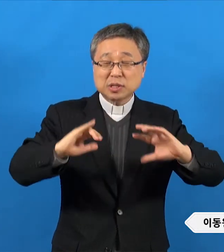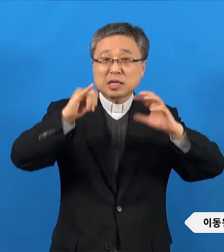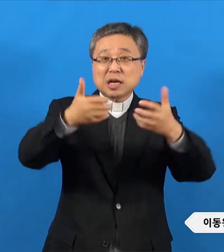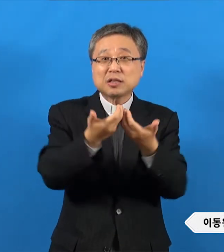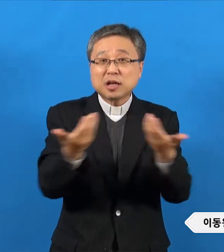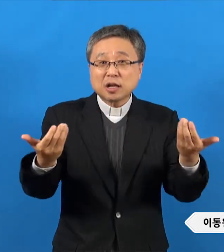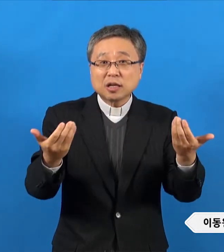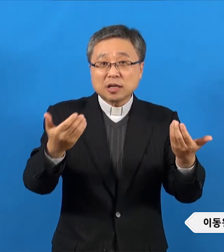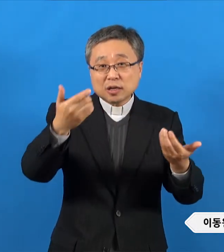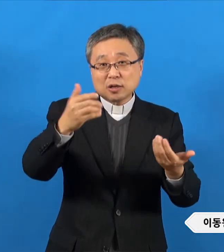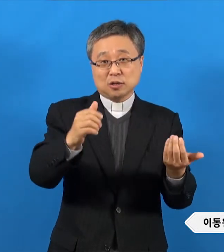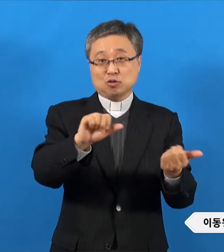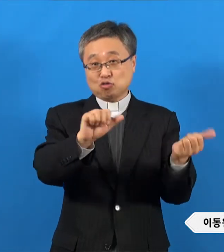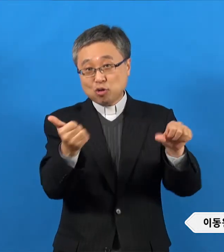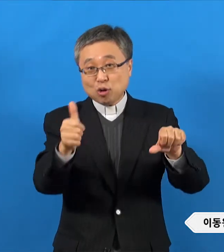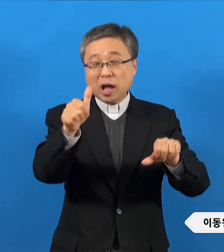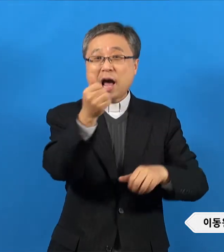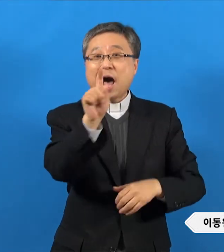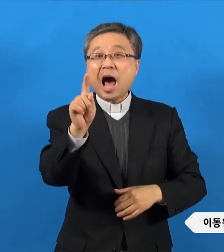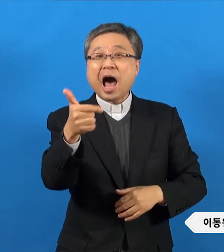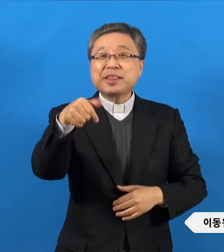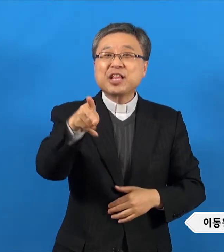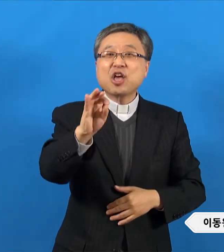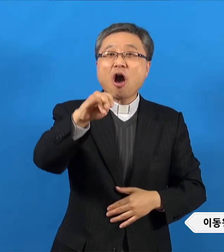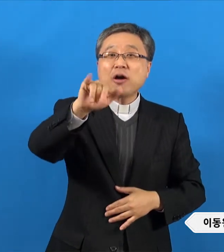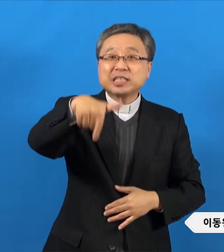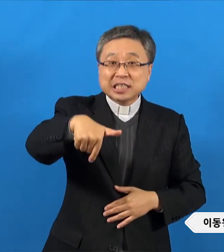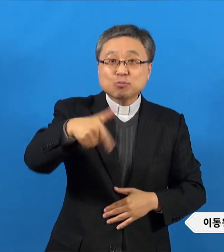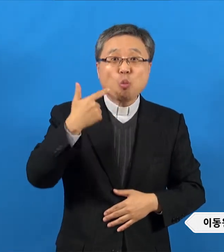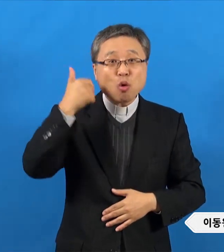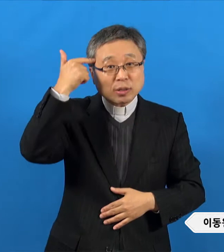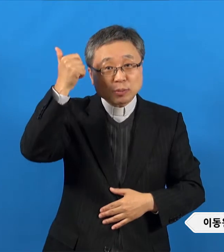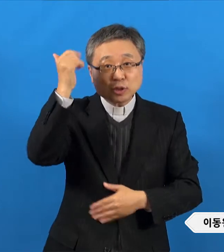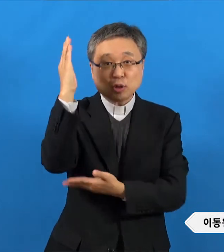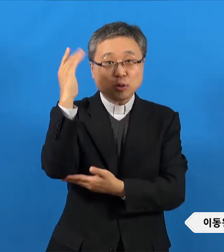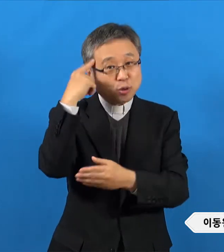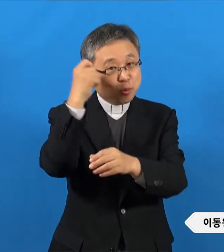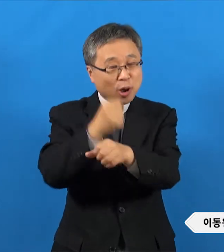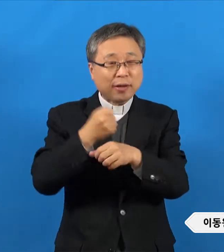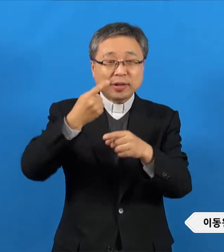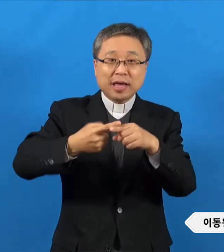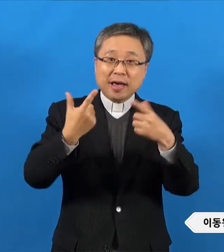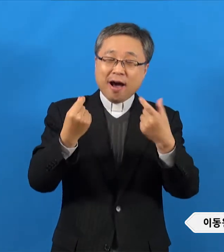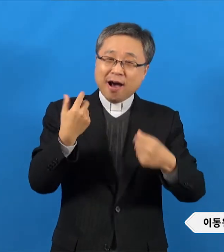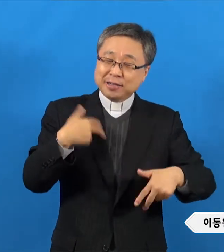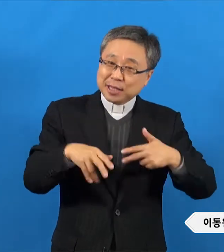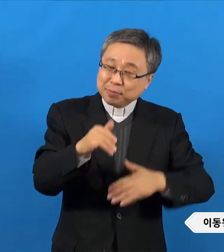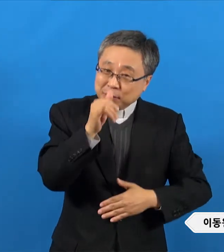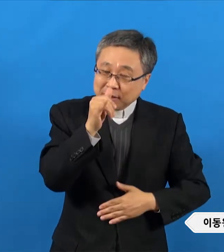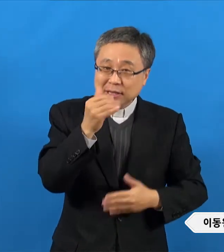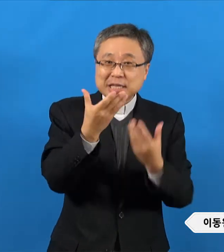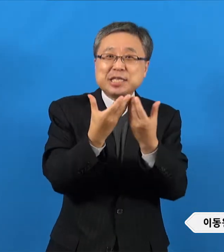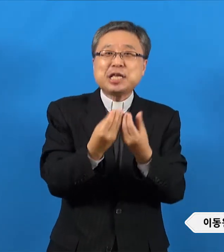한경직 목사님의 설교를 제가 연구하다가 그분이 이런 흥미로운 예화를 들었던 것을 기억합니다.